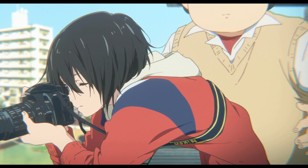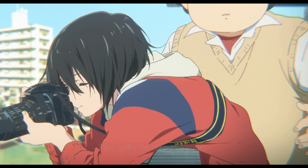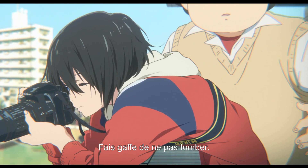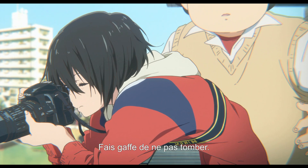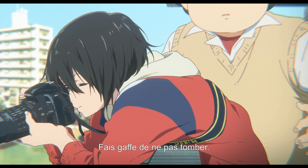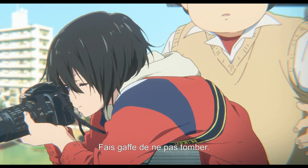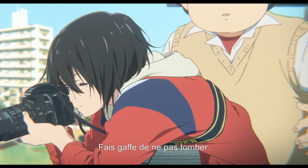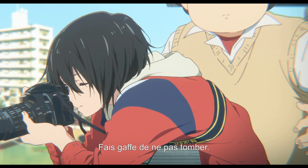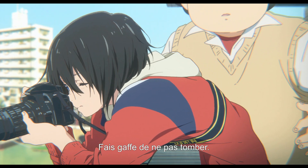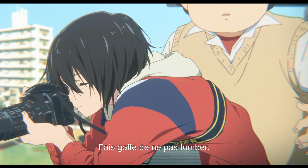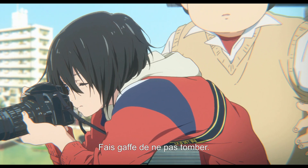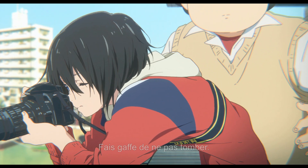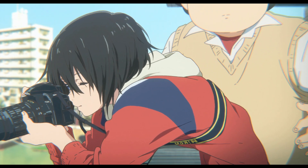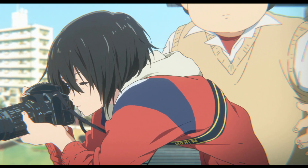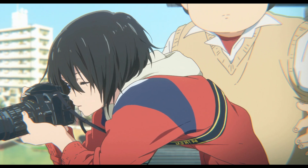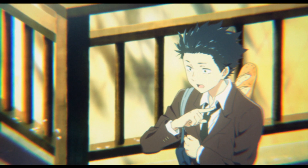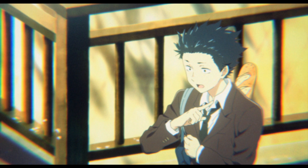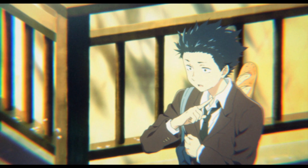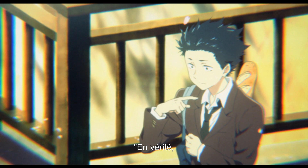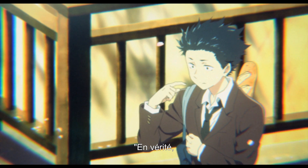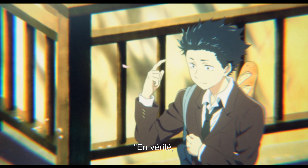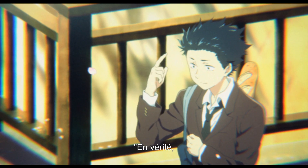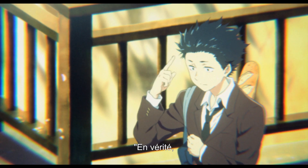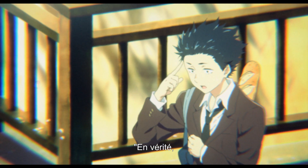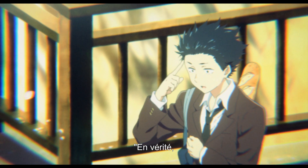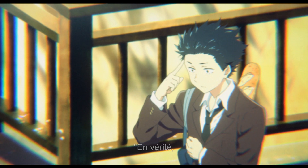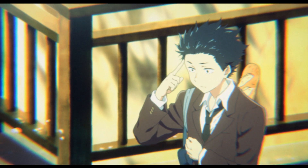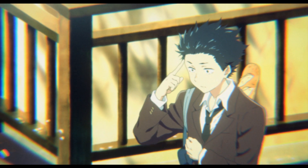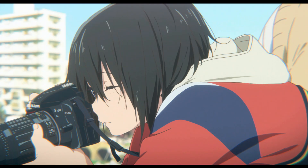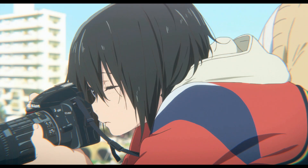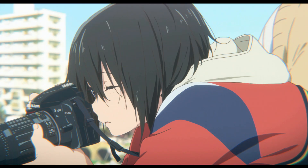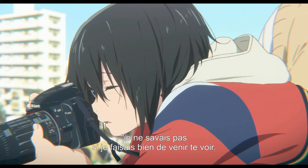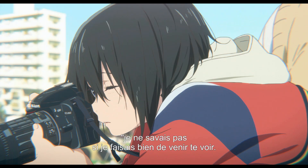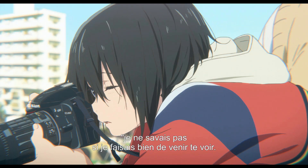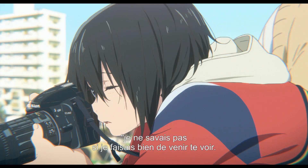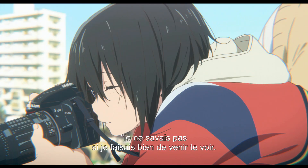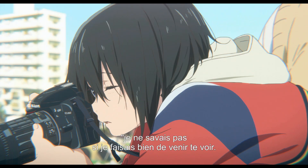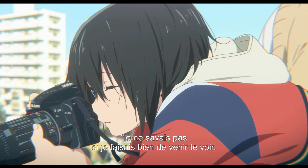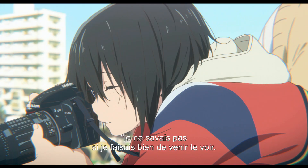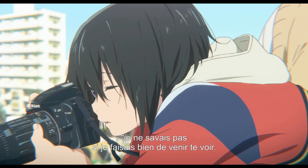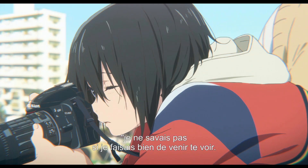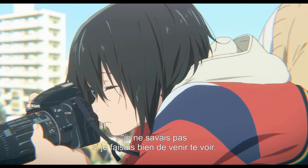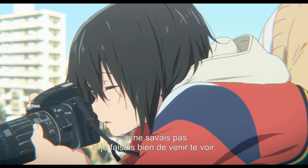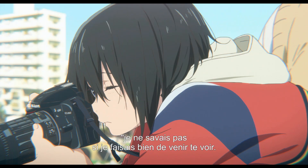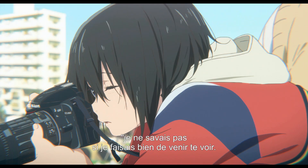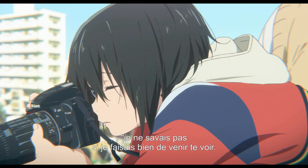落ちるなよ少年。 本当は会ってはいけないと思った